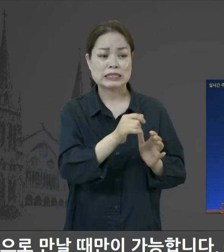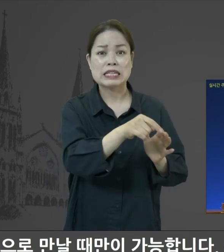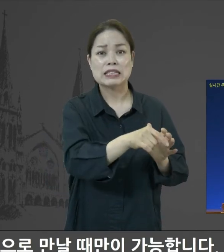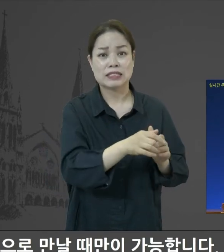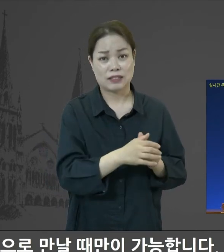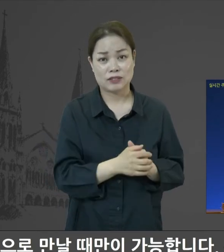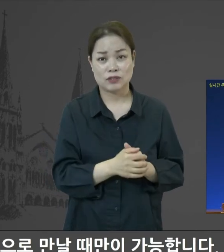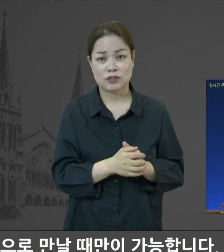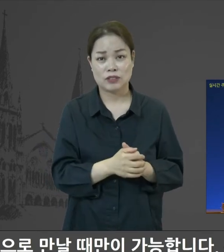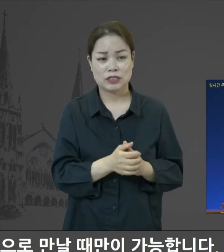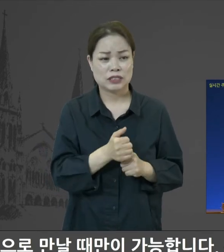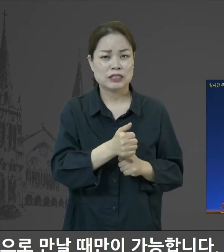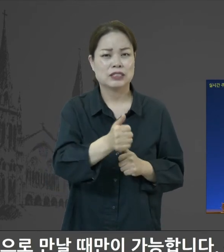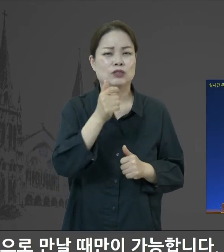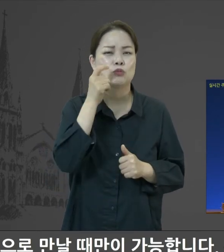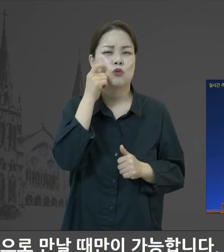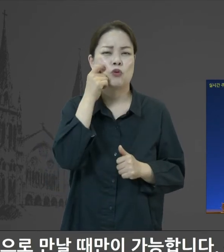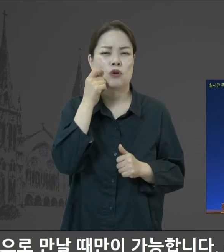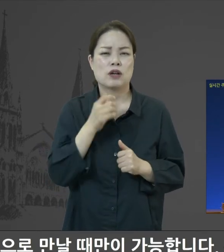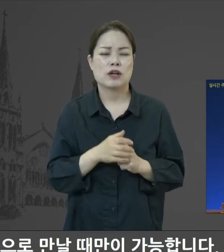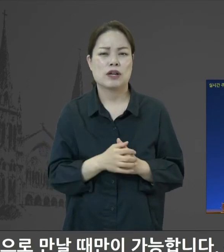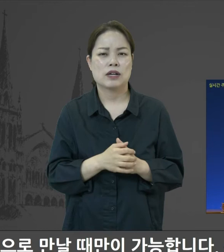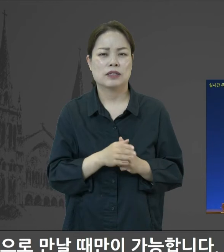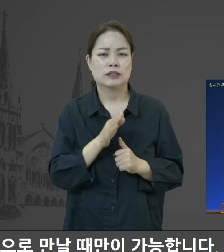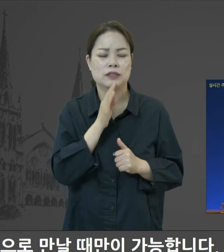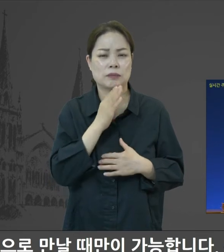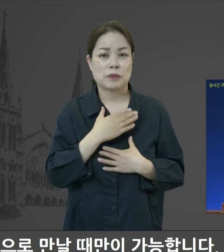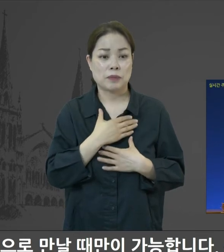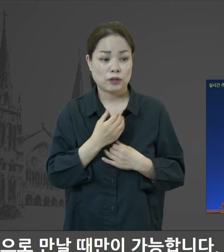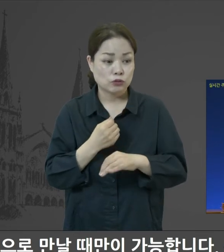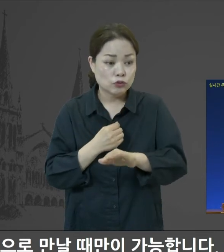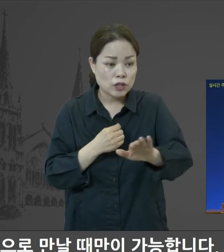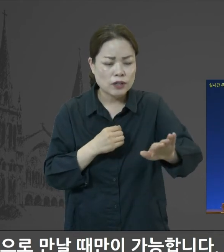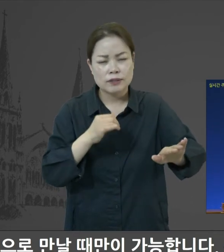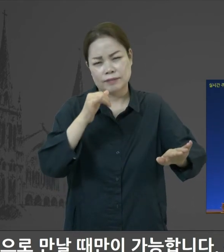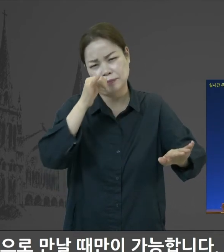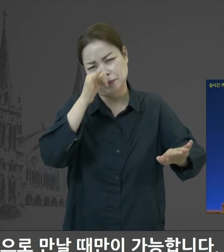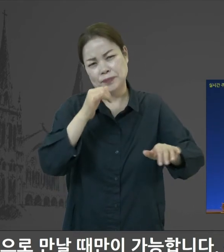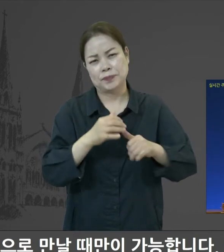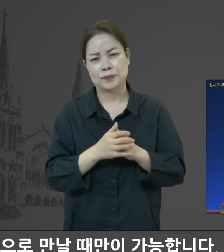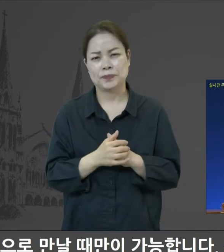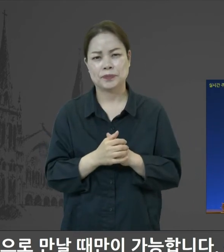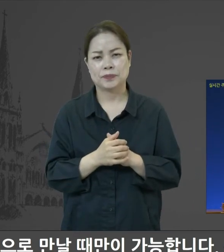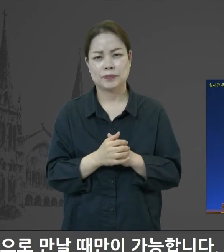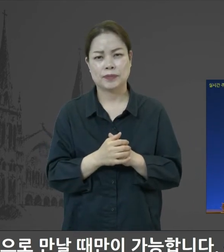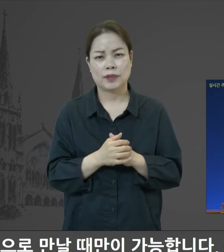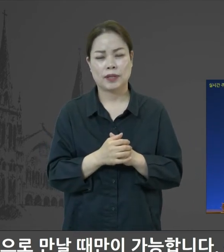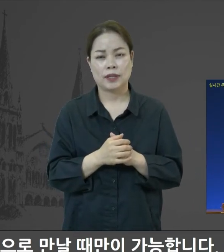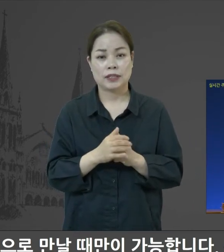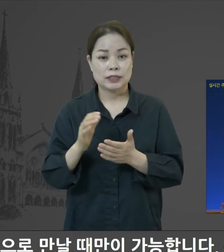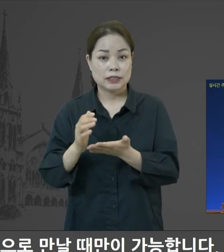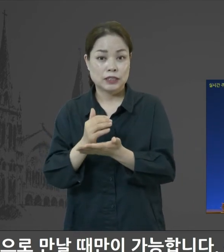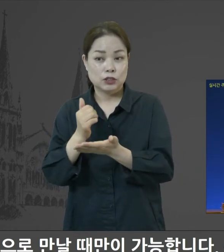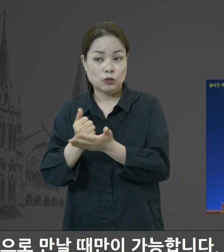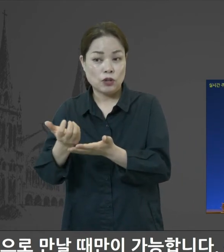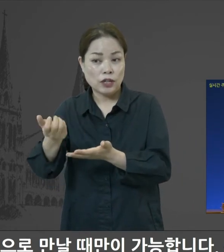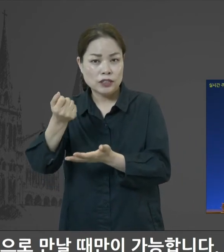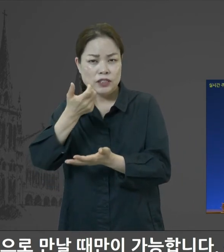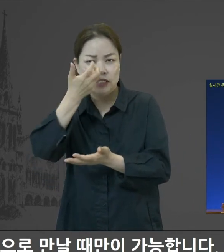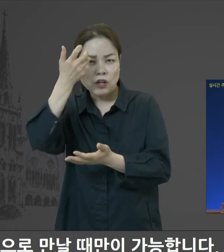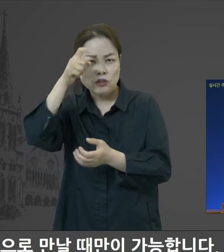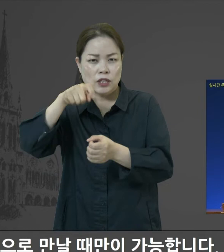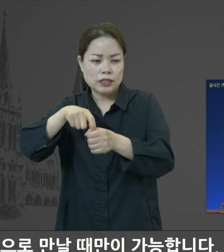세상도 이기지 못하는 참된 평안이 우리에게 있습니다. 이것이 바로 그리스도인이 가진